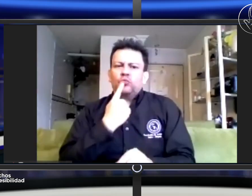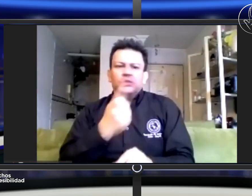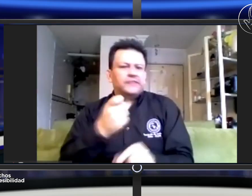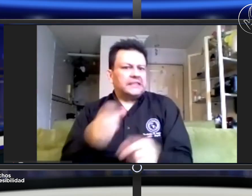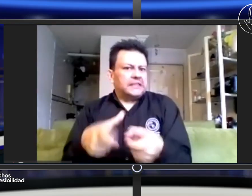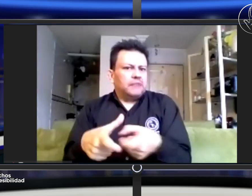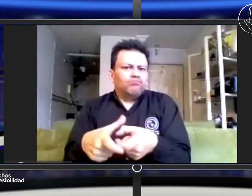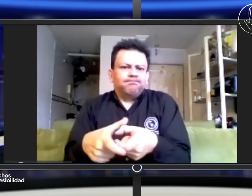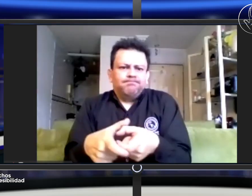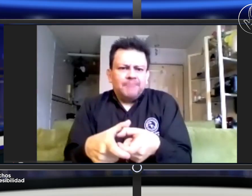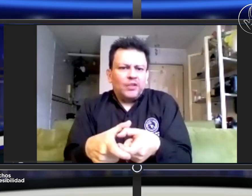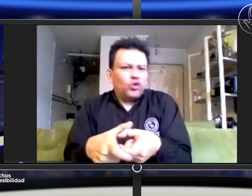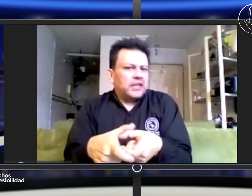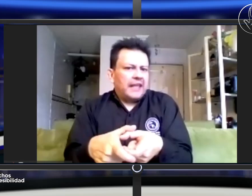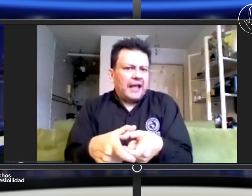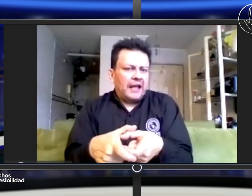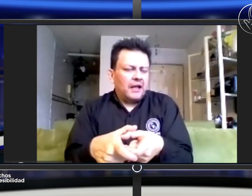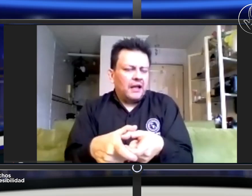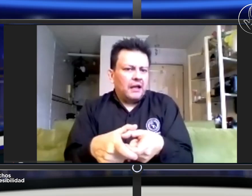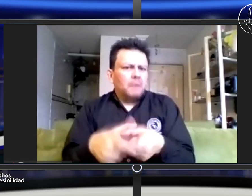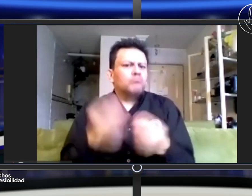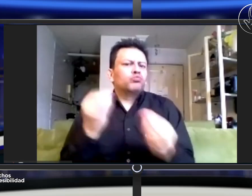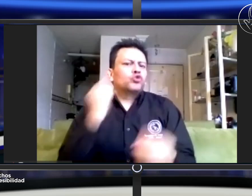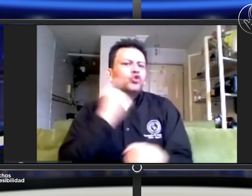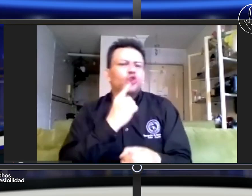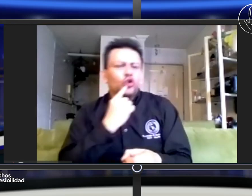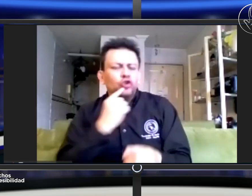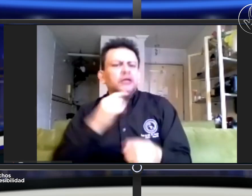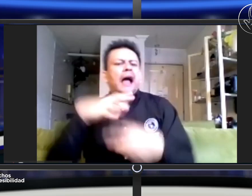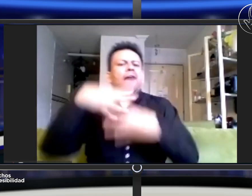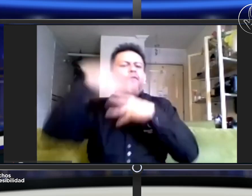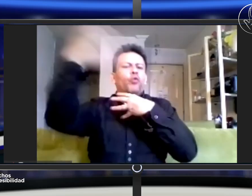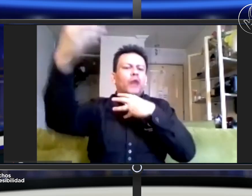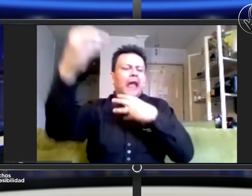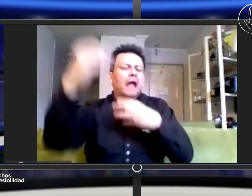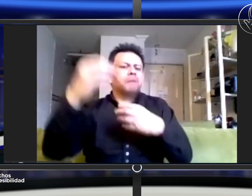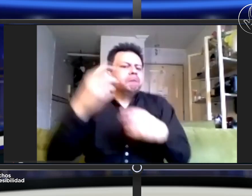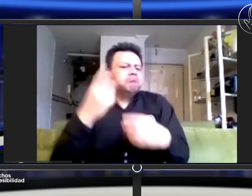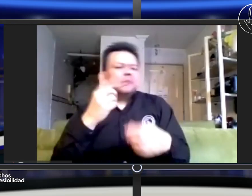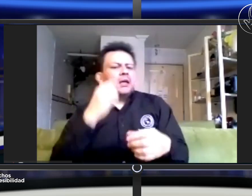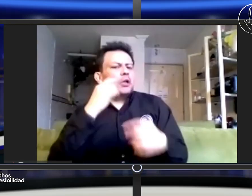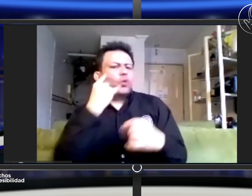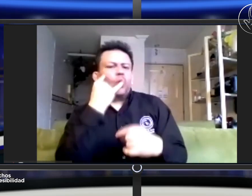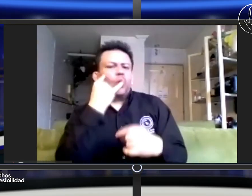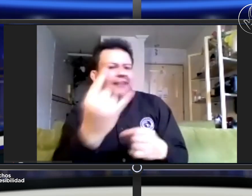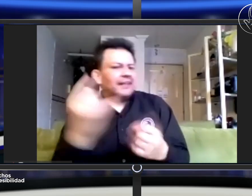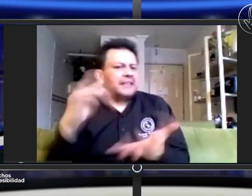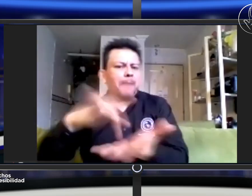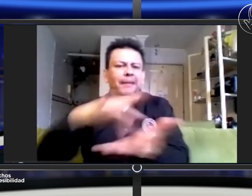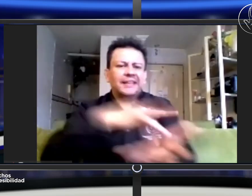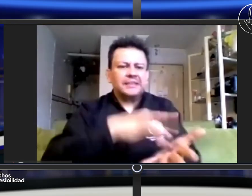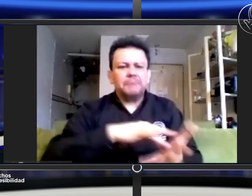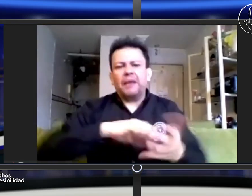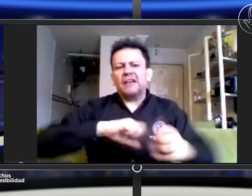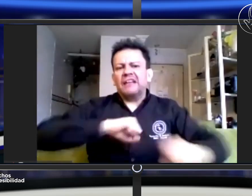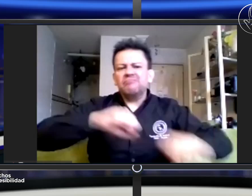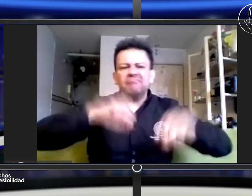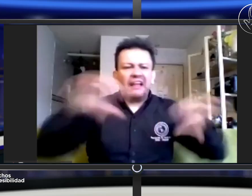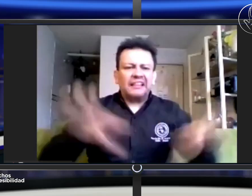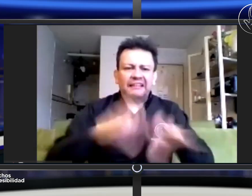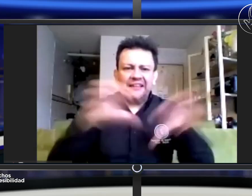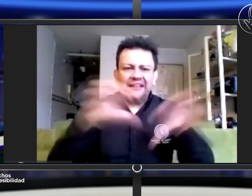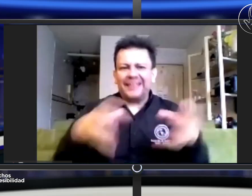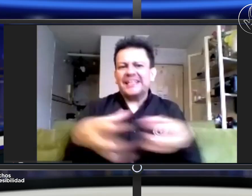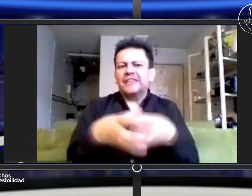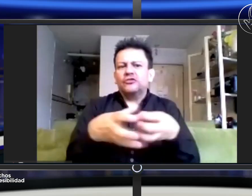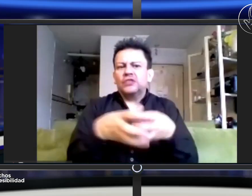nosotros queremos saber que para la comunidad sorda es muy complejo cumplir con esta cifra, porque hay personas que no